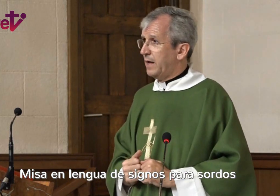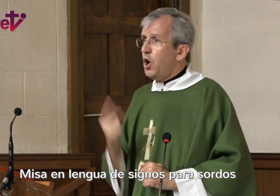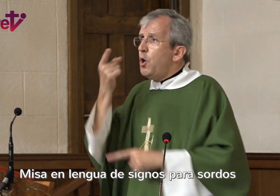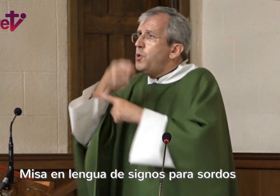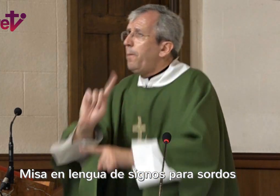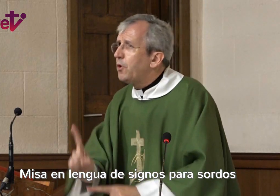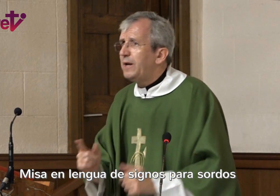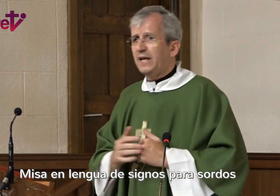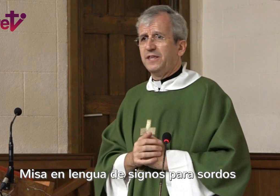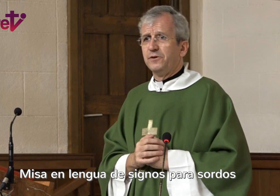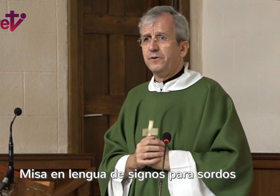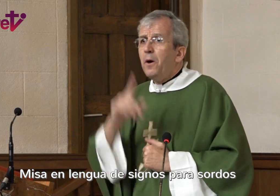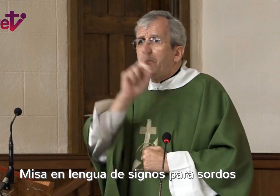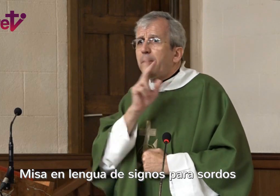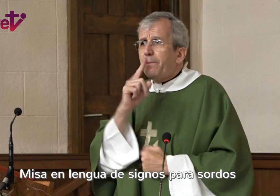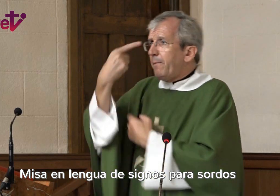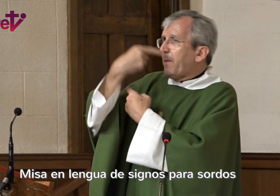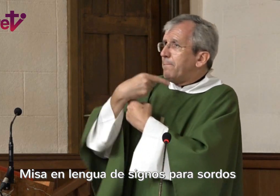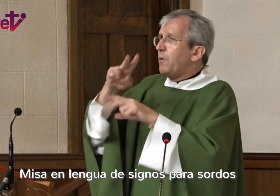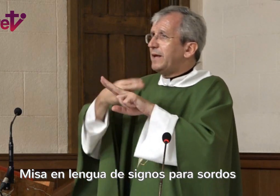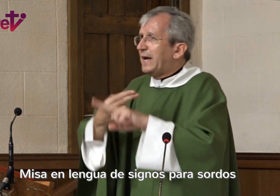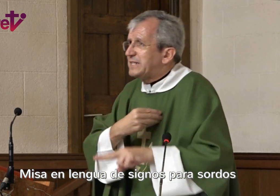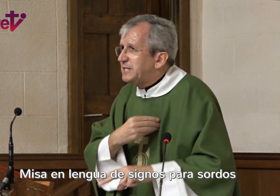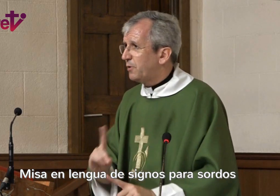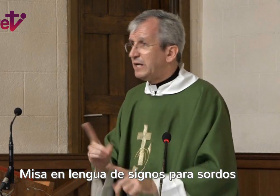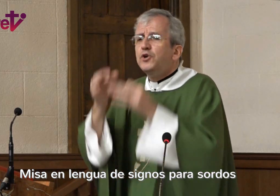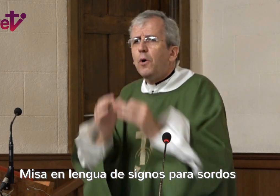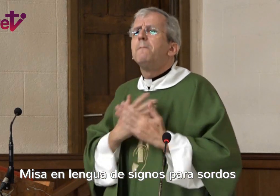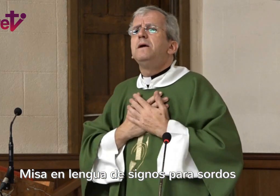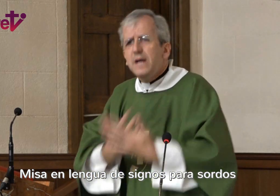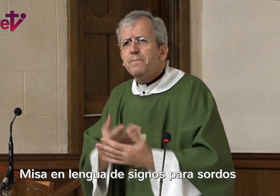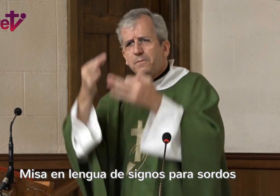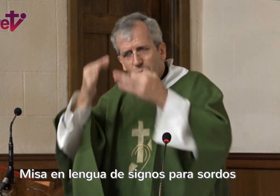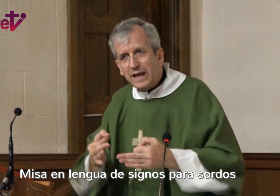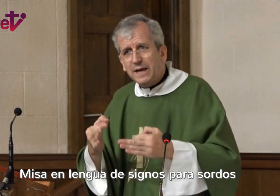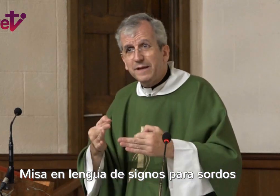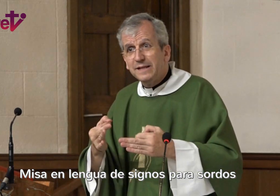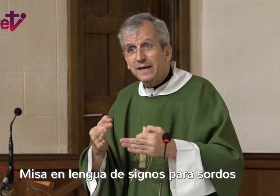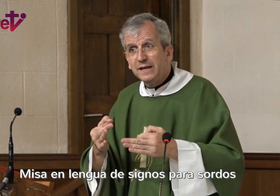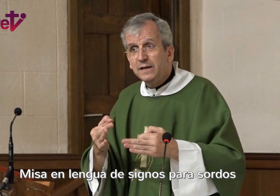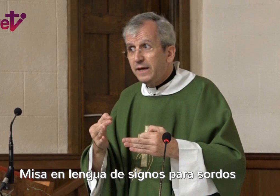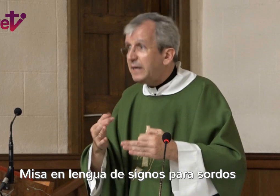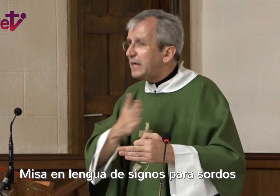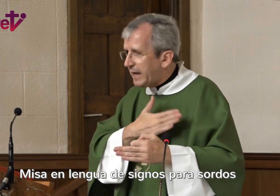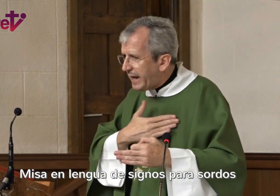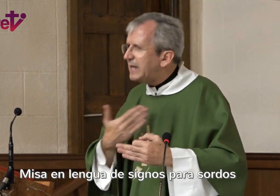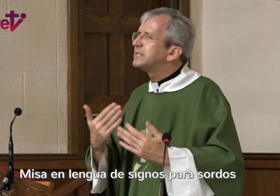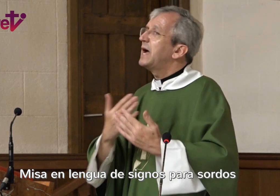no por obligación porque el papá no me obliga a casarse no, libre y voluntariamente y queréis